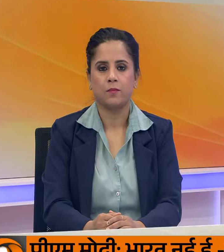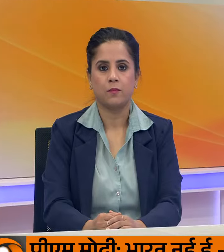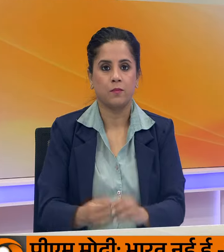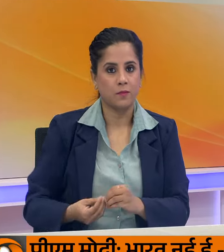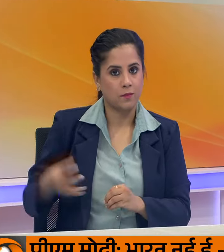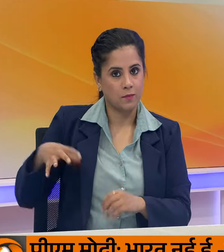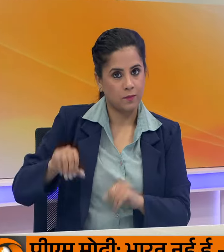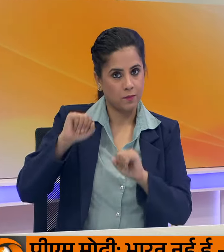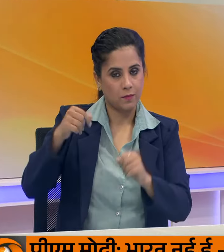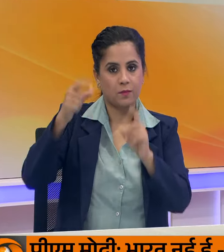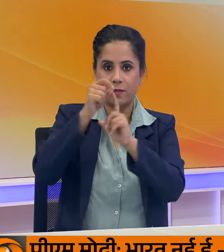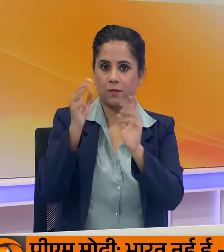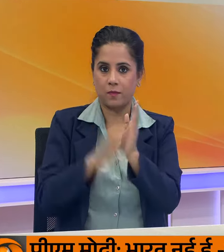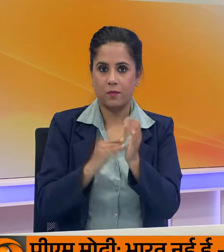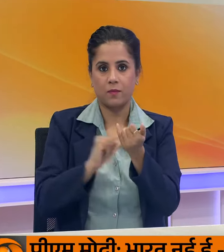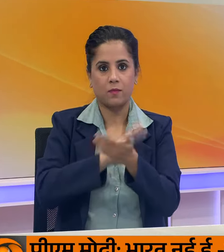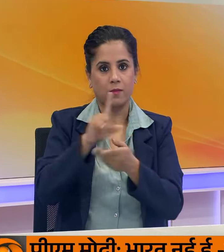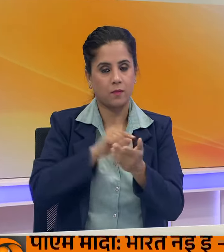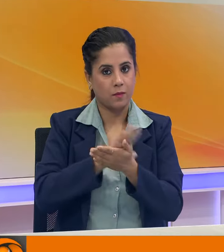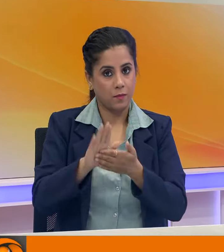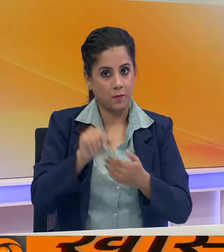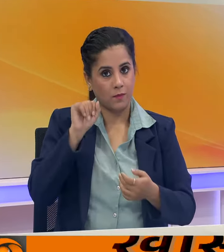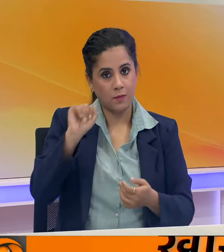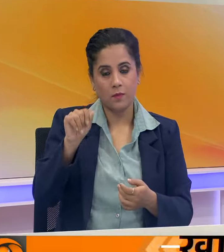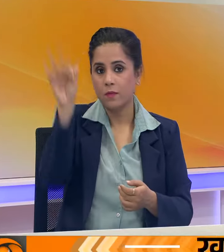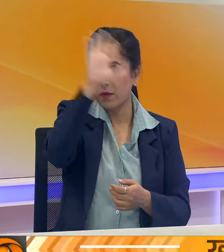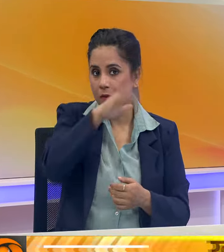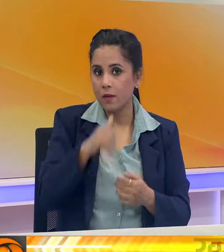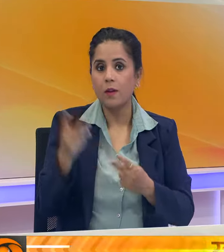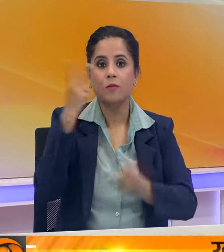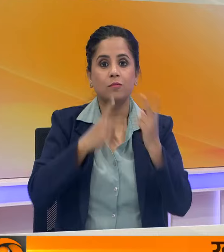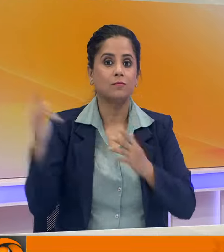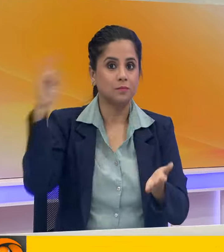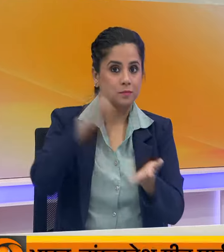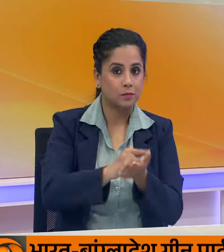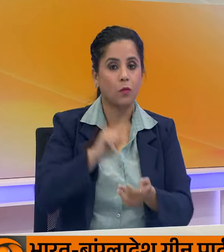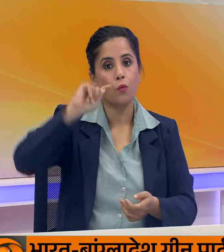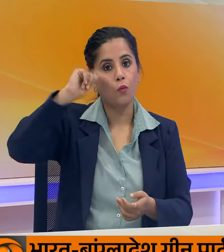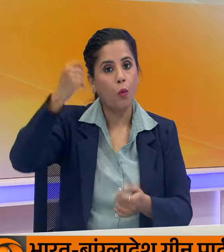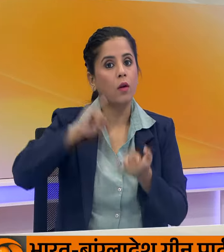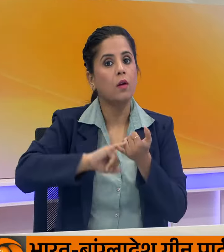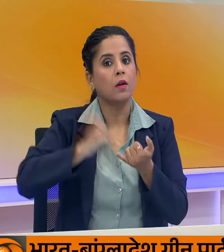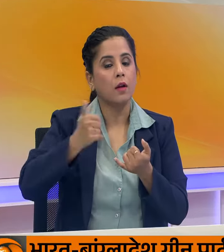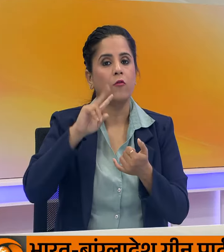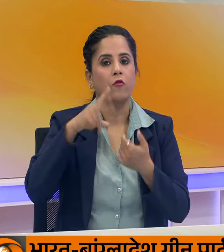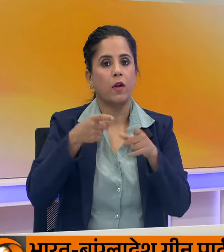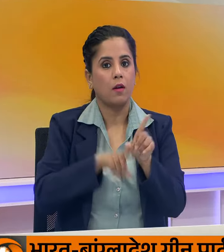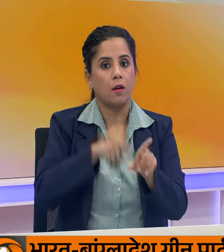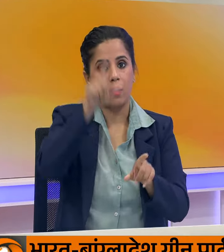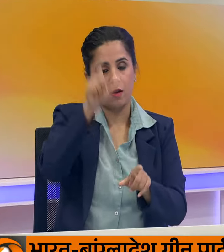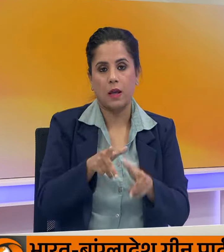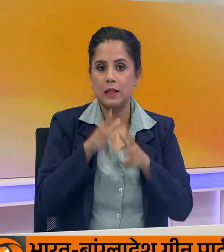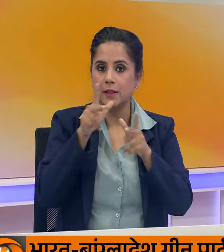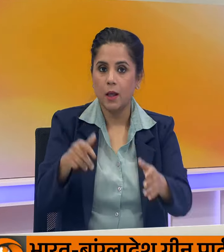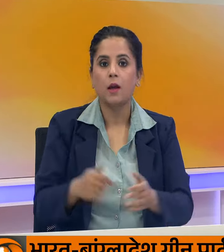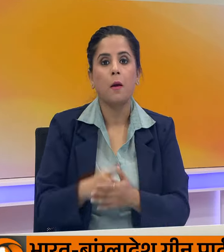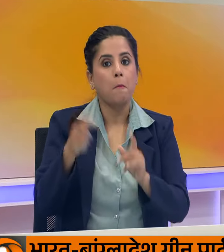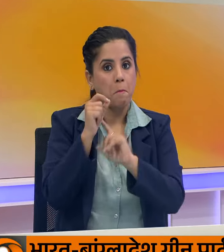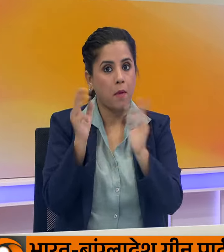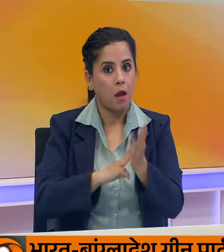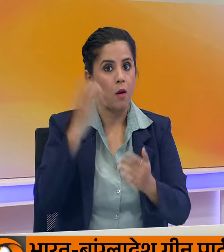और बांग्लादेश की प्रधानमंत्री शेख हसीना की भारत यात्रा पर विदेश सचिव विनय मोहन कोतरा ने कहा कि